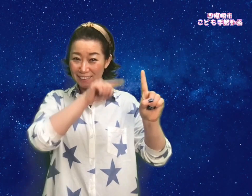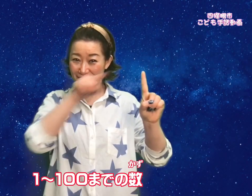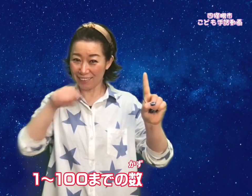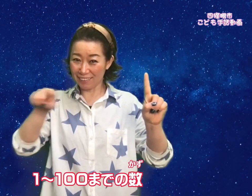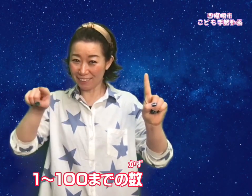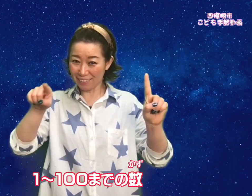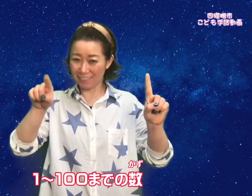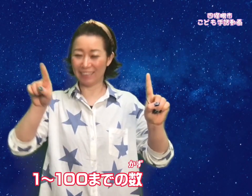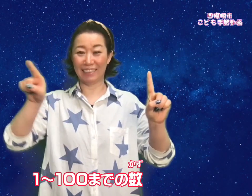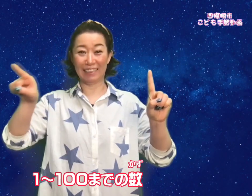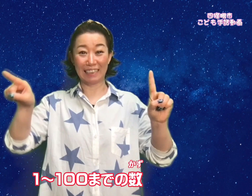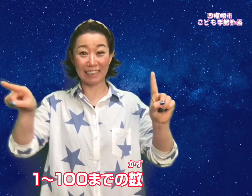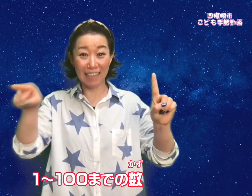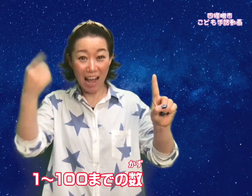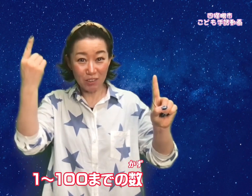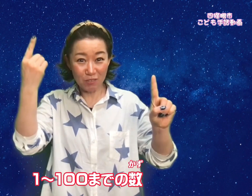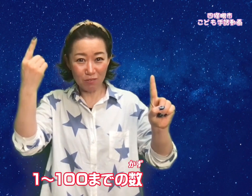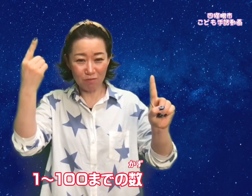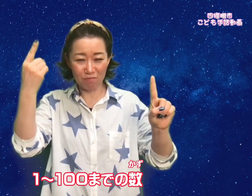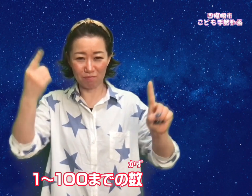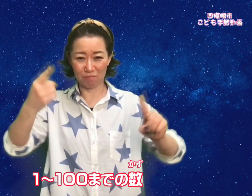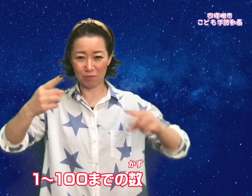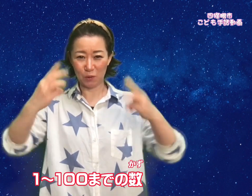1から100までの数、